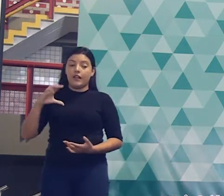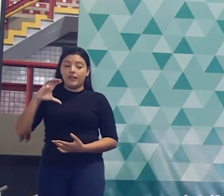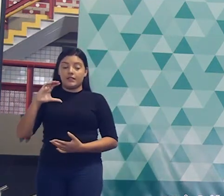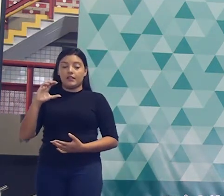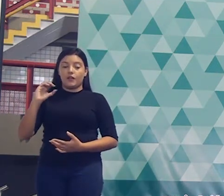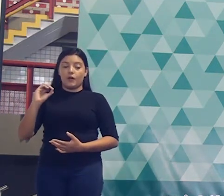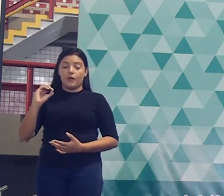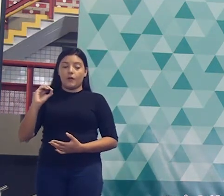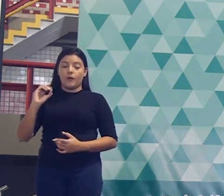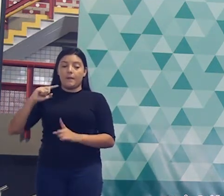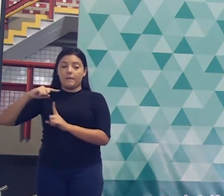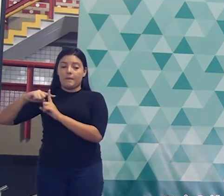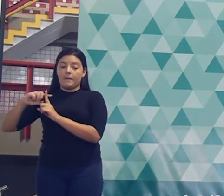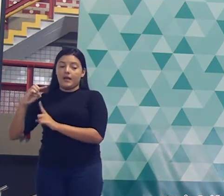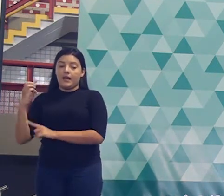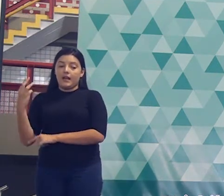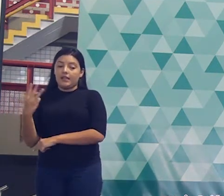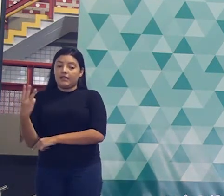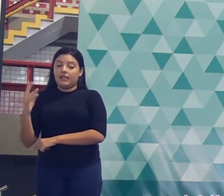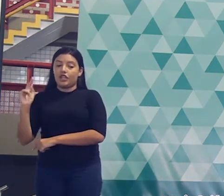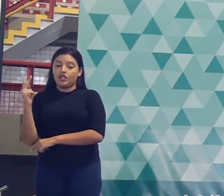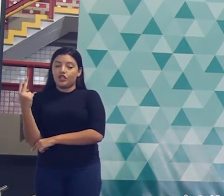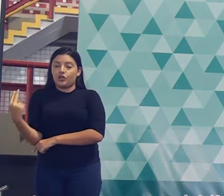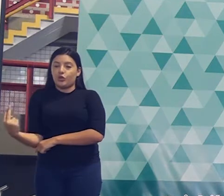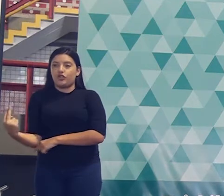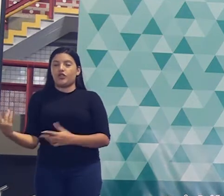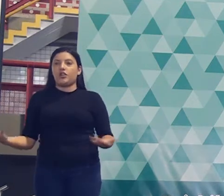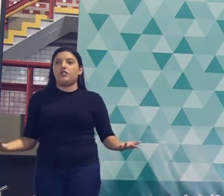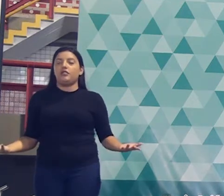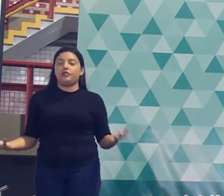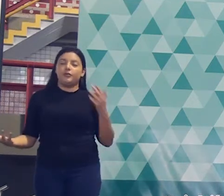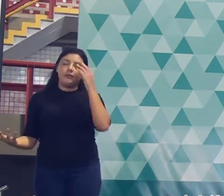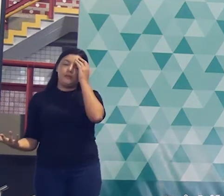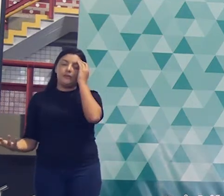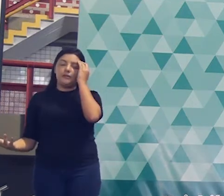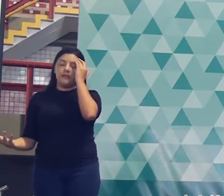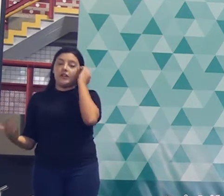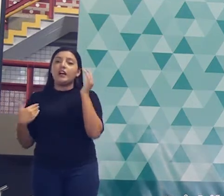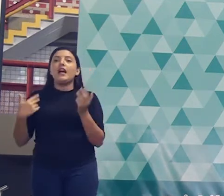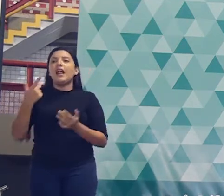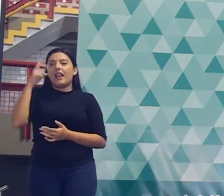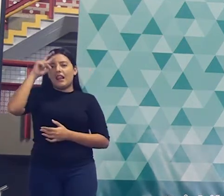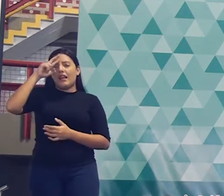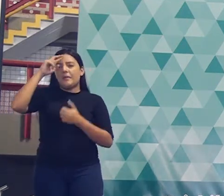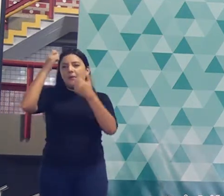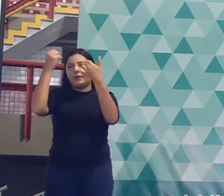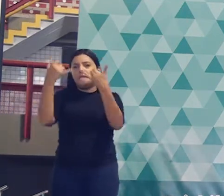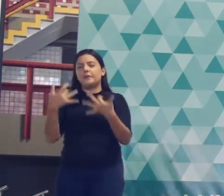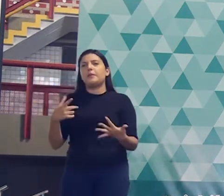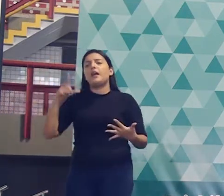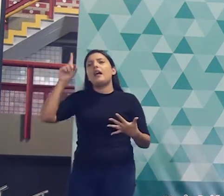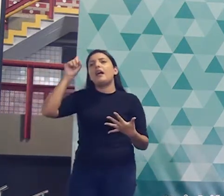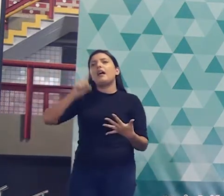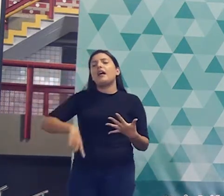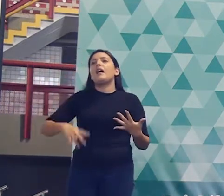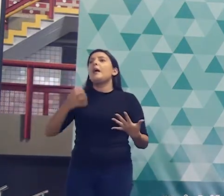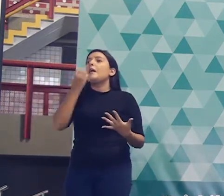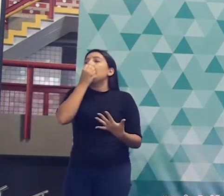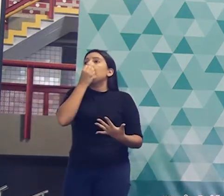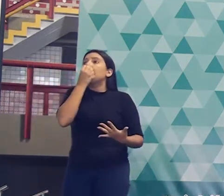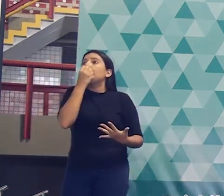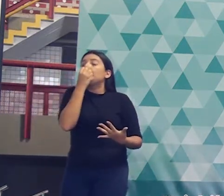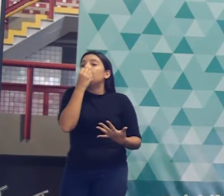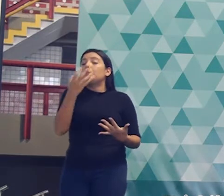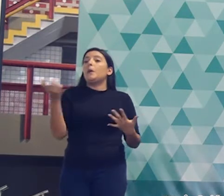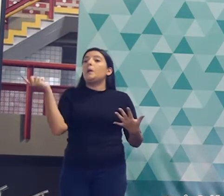CO mais hidrogênio. E galera, esse hidrogênio, como eu falei para vocês no início, é um gás altamente reativo. É um gás